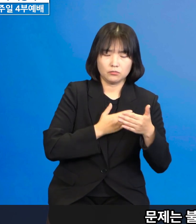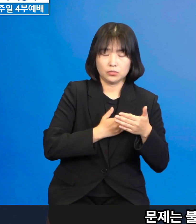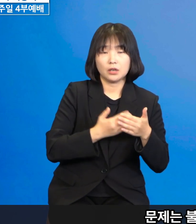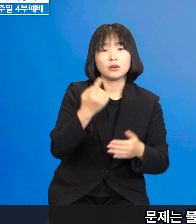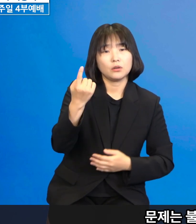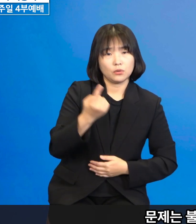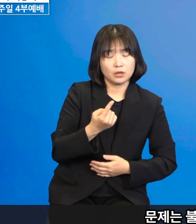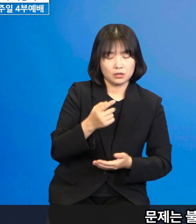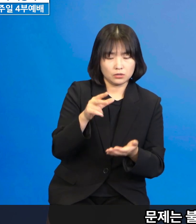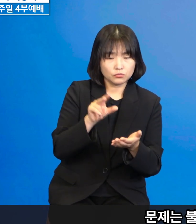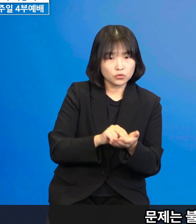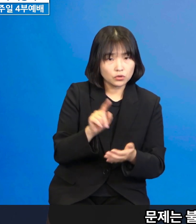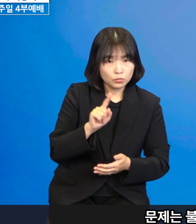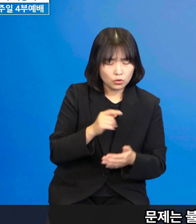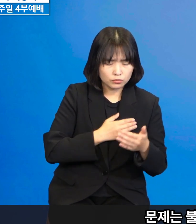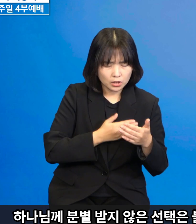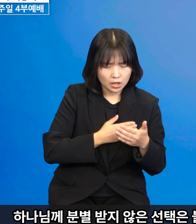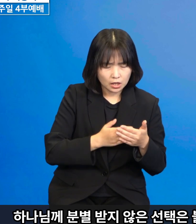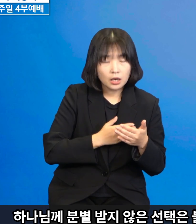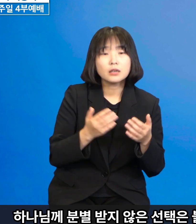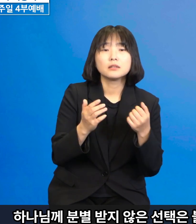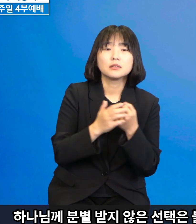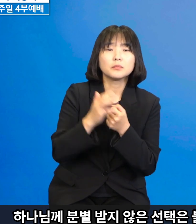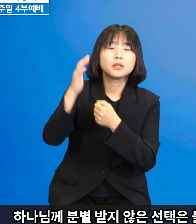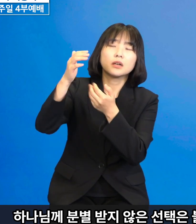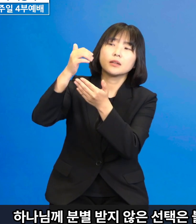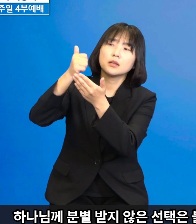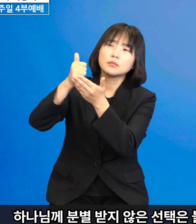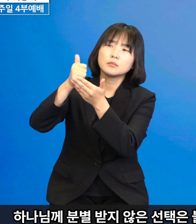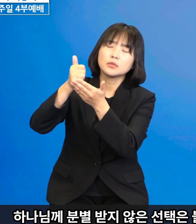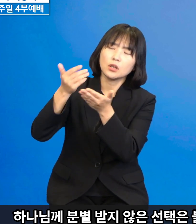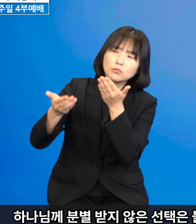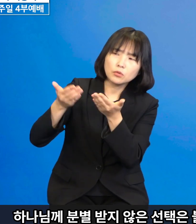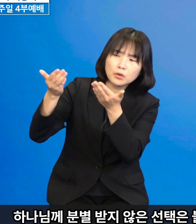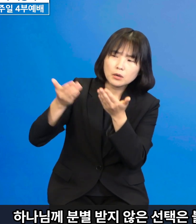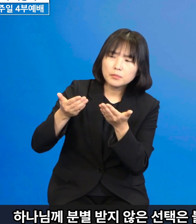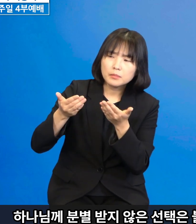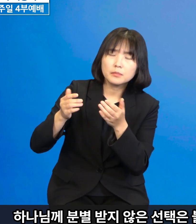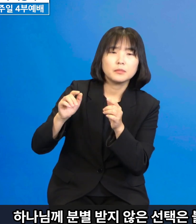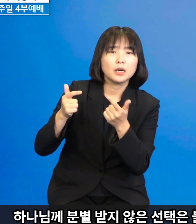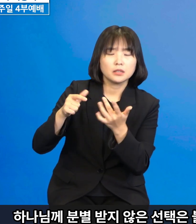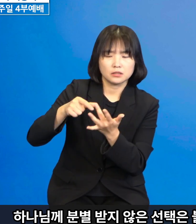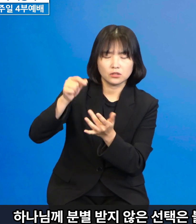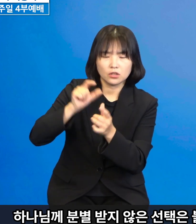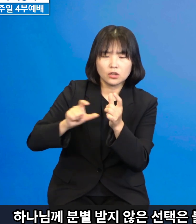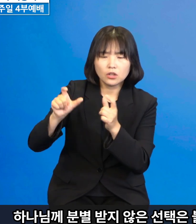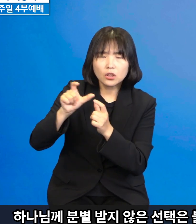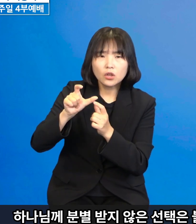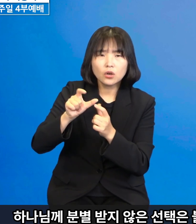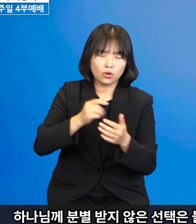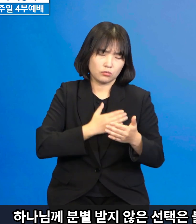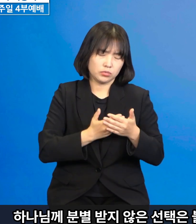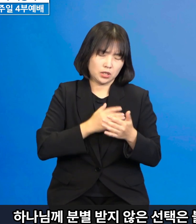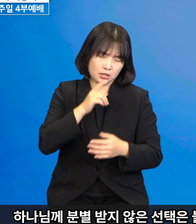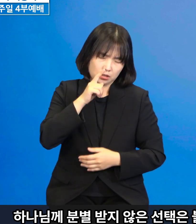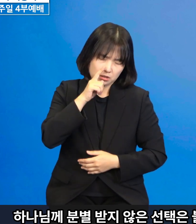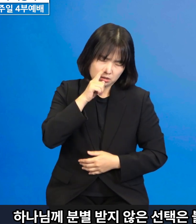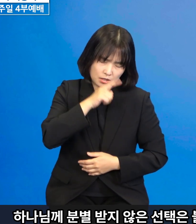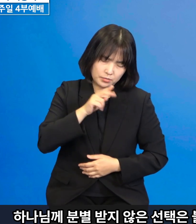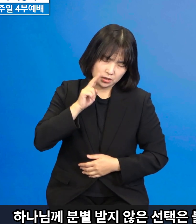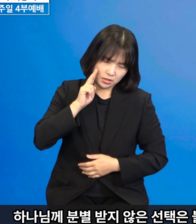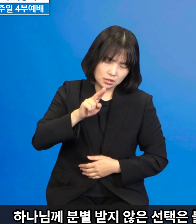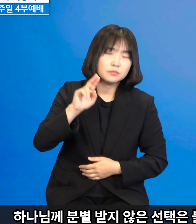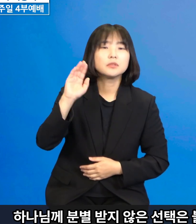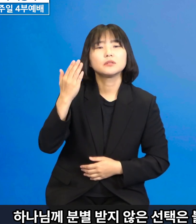거예요. 문제는 불안하다고 하여 하나님께 분별받지 않은 선택은 불안을 더 악화시킬 수